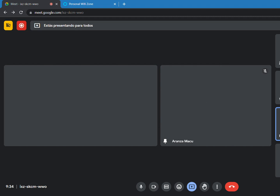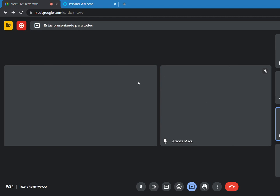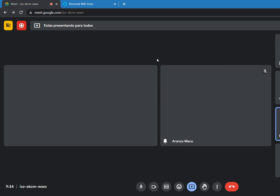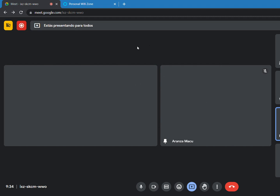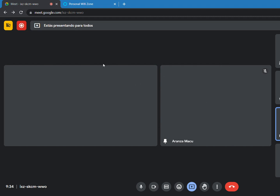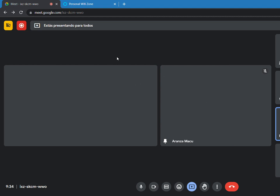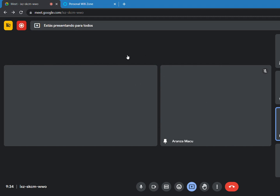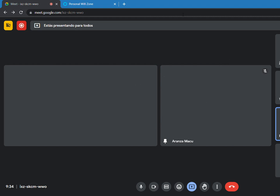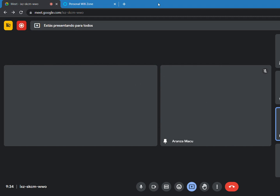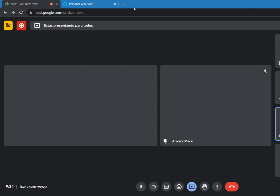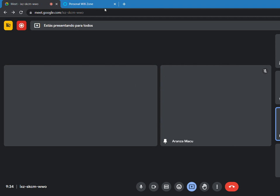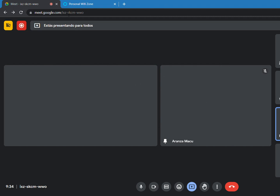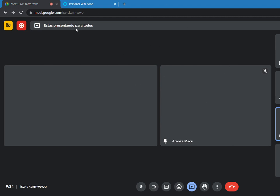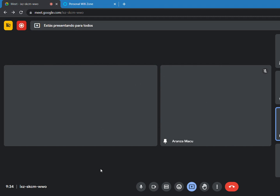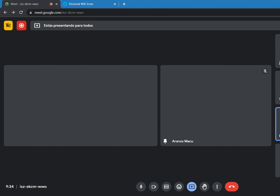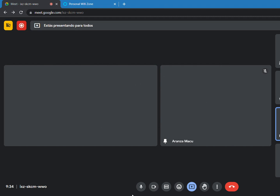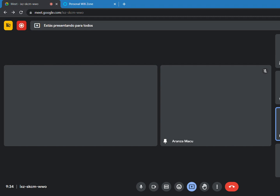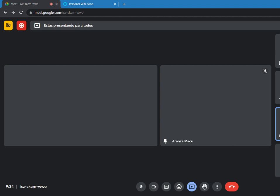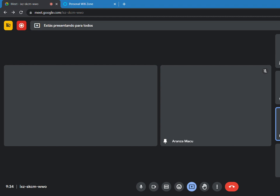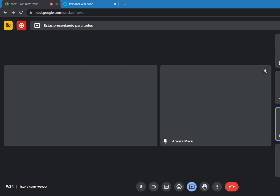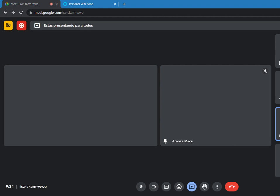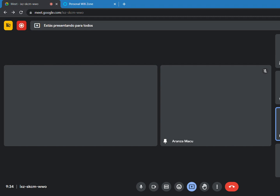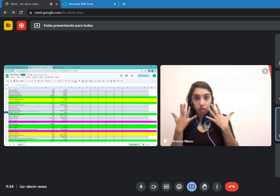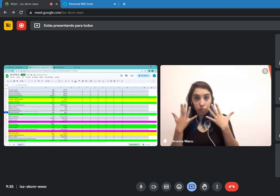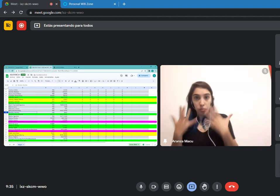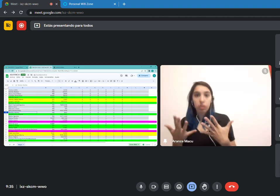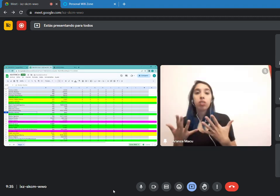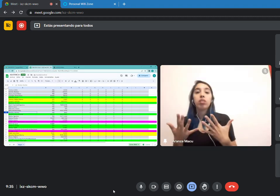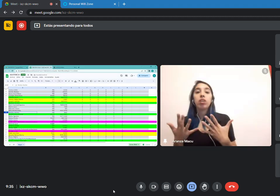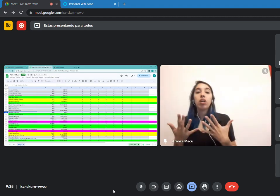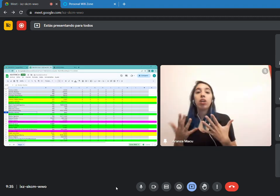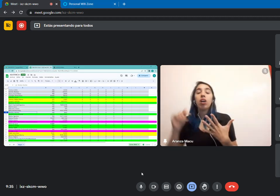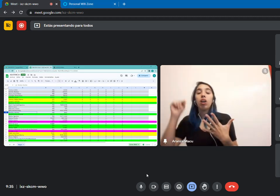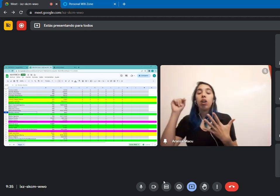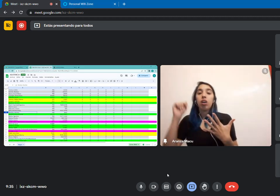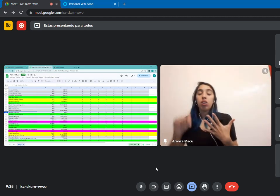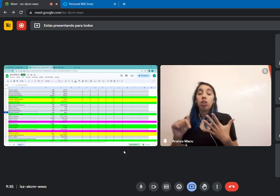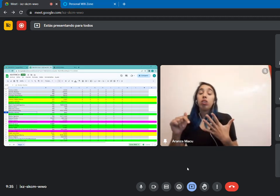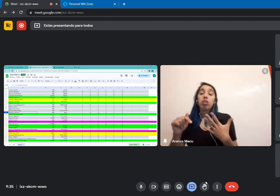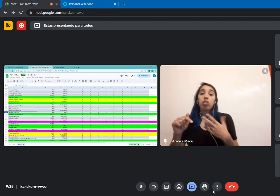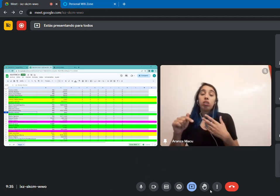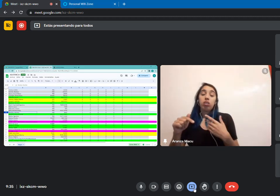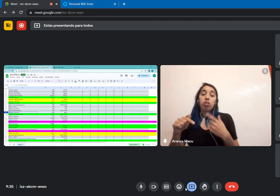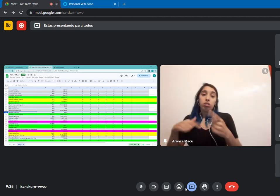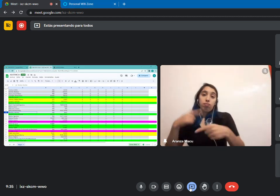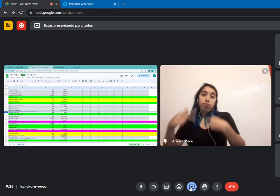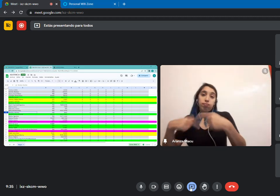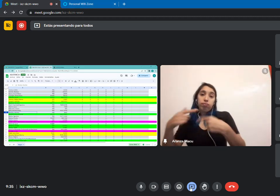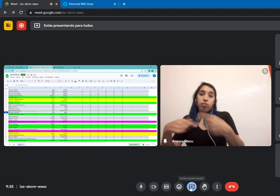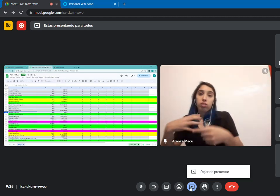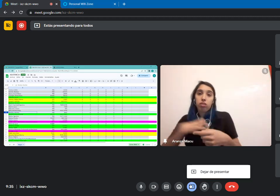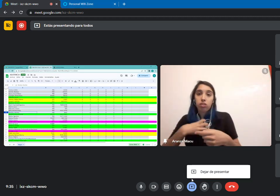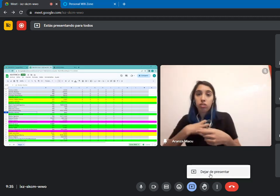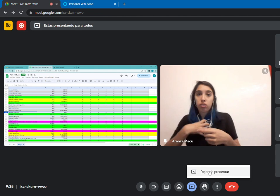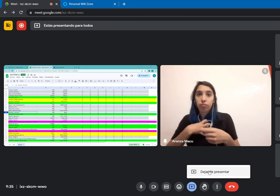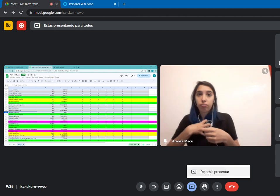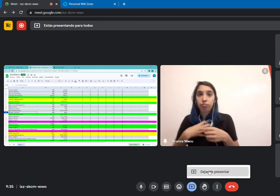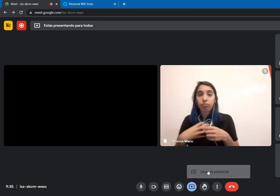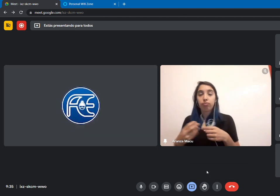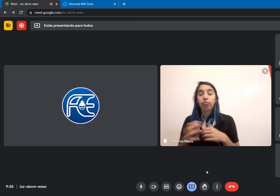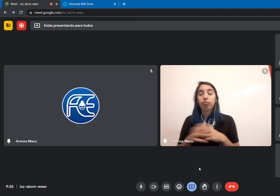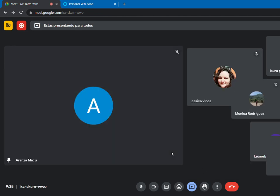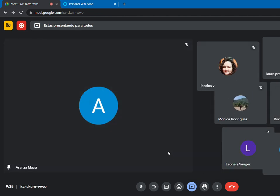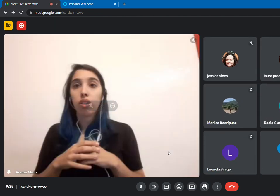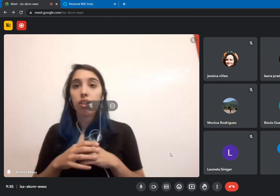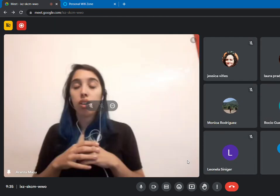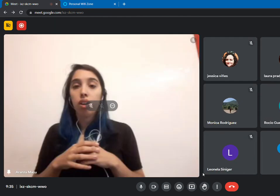muchas gracias. Bien. Bueno, entonces, ahora vamos a seguir con la clase y vamos